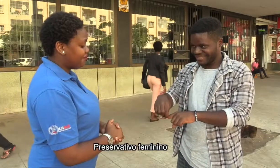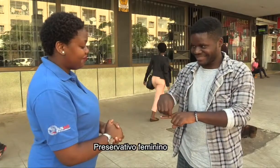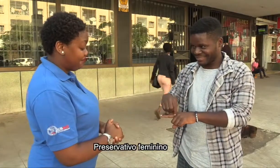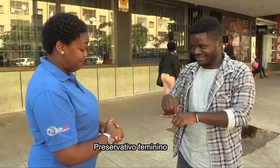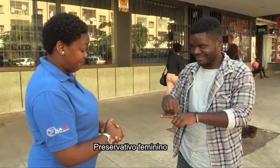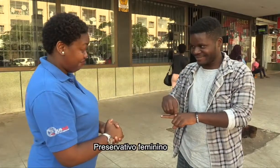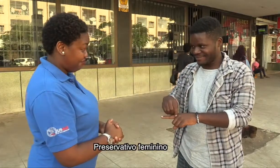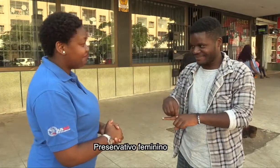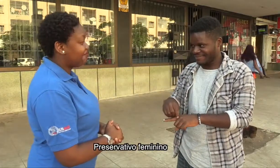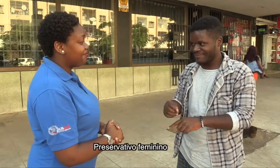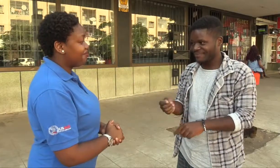Preservativo feminino,